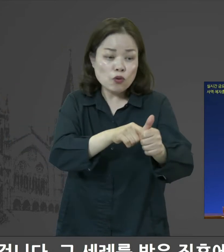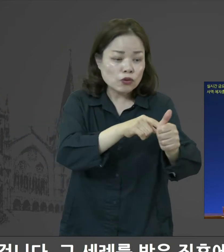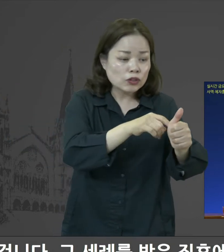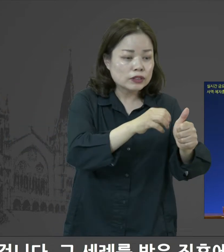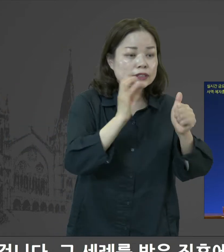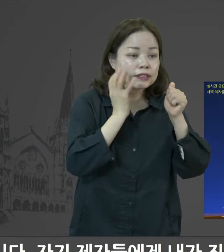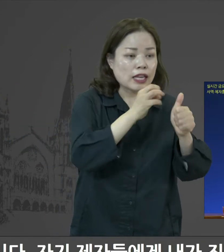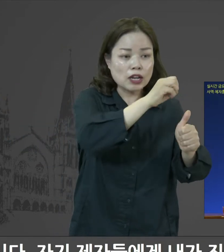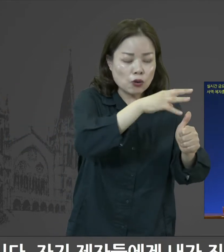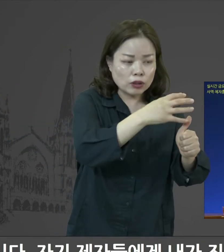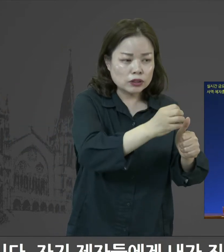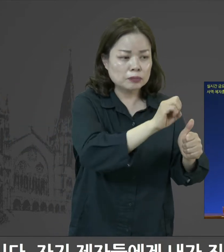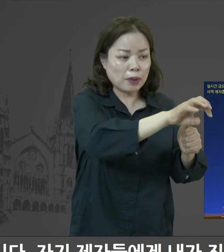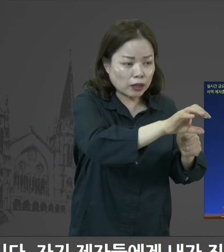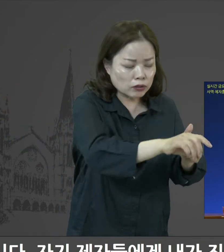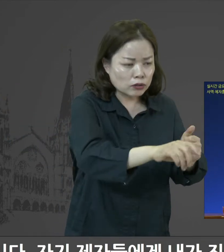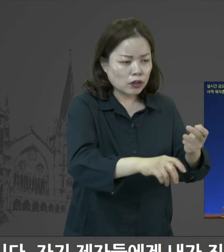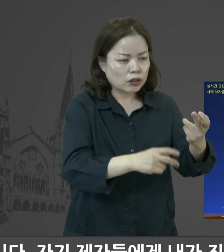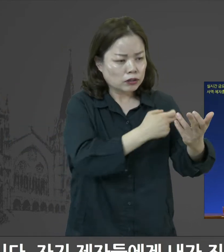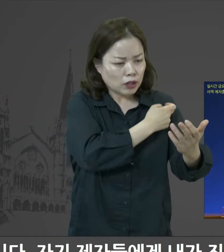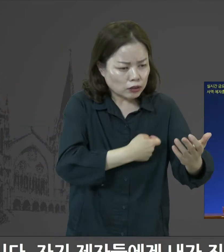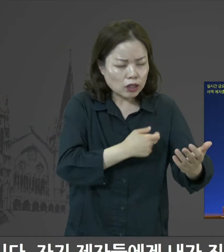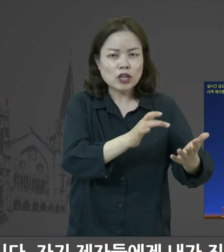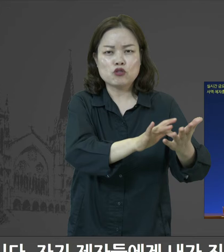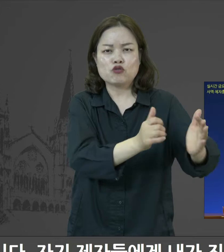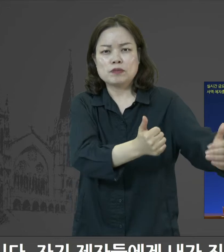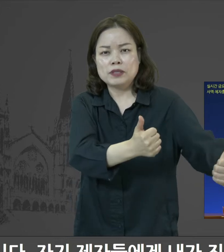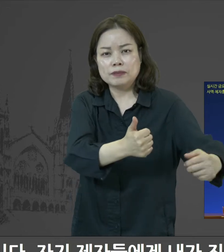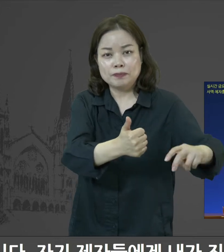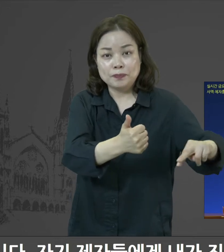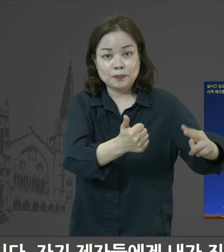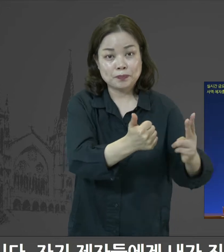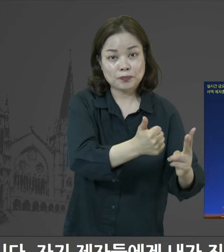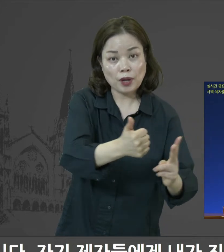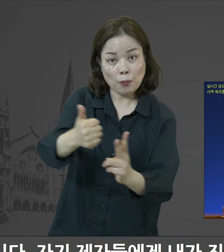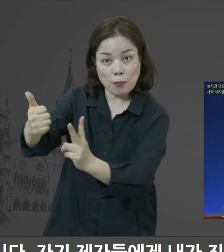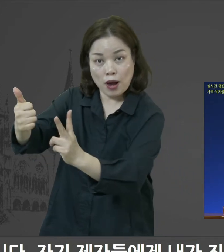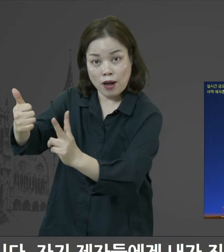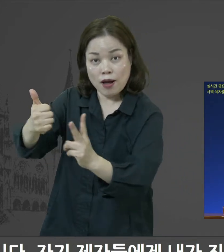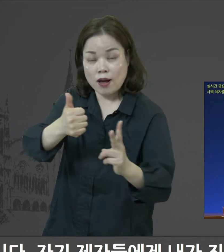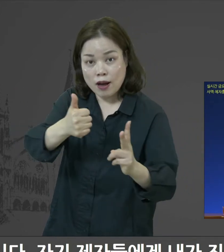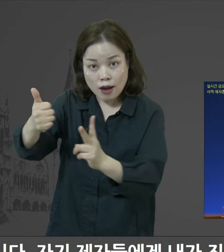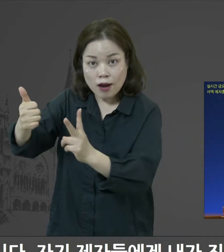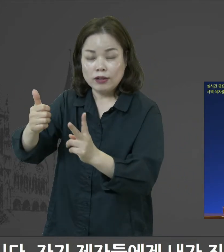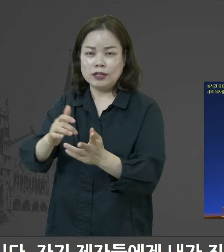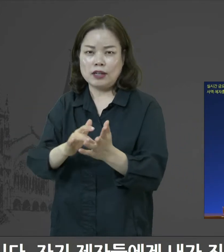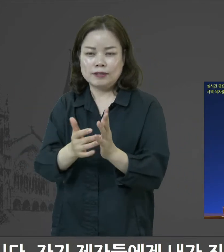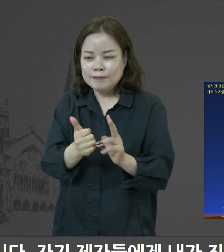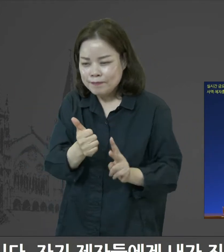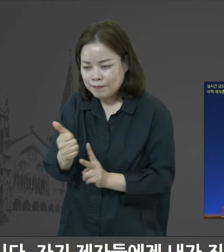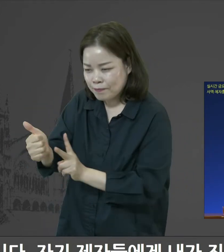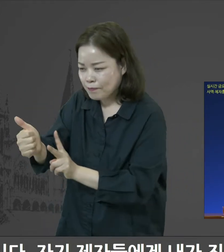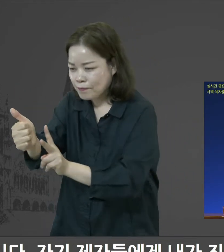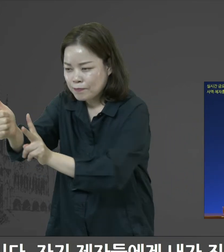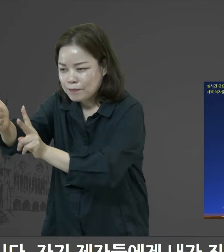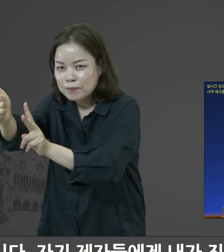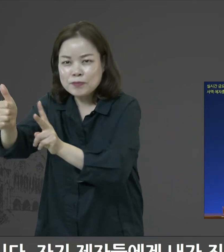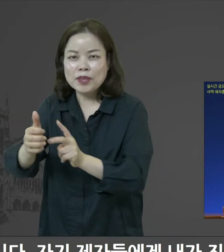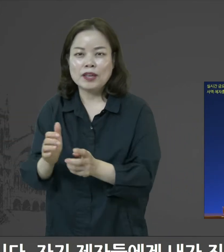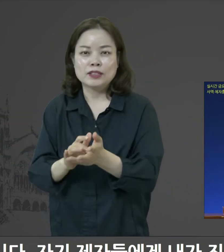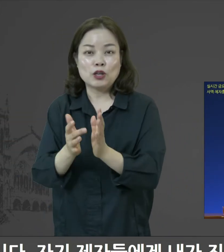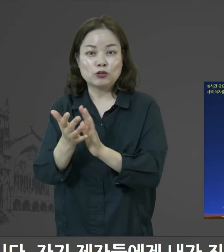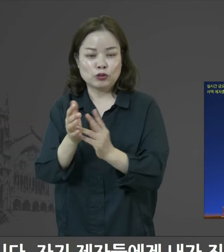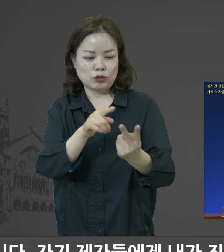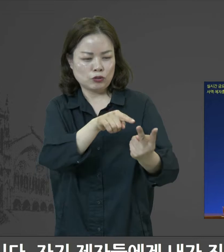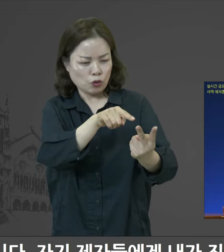그러니까 요한의 제자 중에 2명이 예수님을 따르기 시작합니다. 예수님을 따르면서 예수님을 졸졸 쫓아다니니까 예수님께서